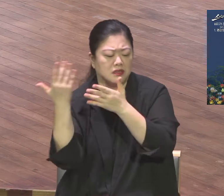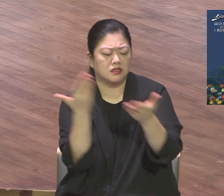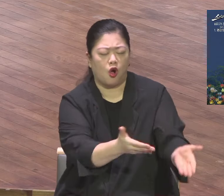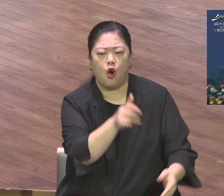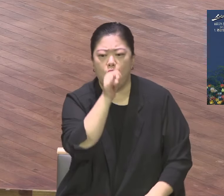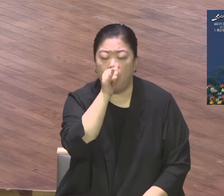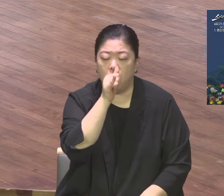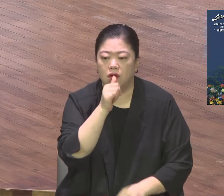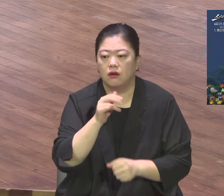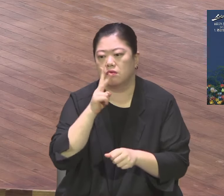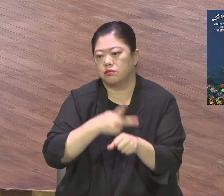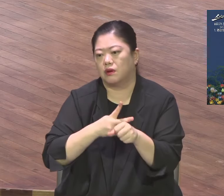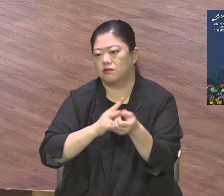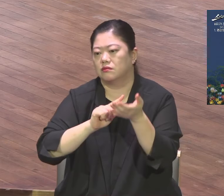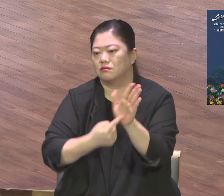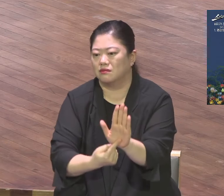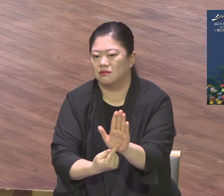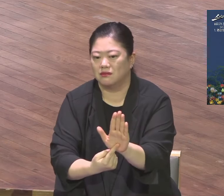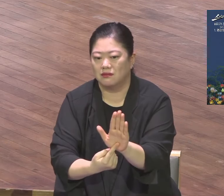영적으로 심지가 견고하면